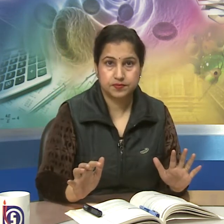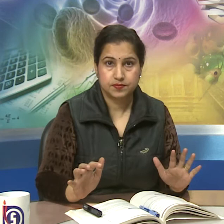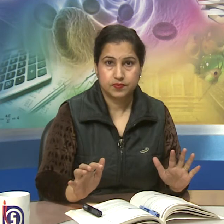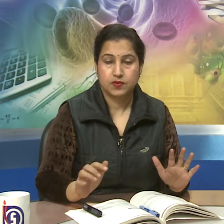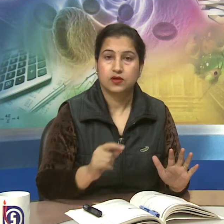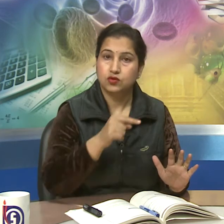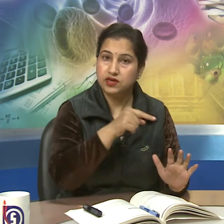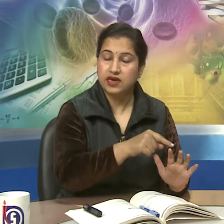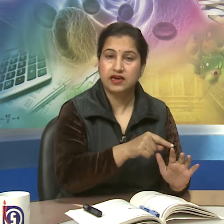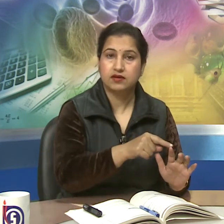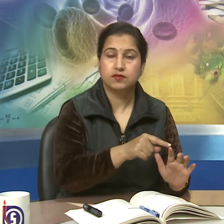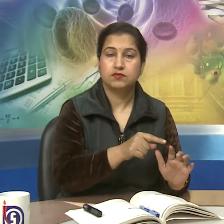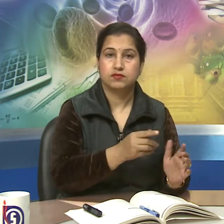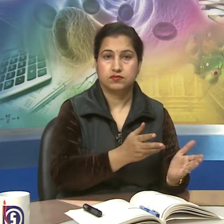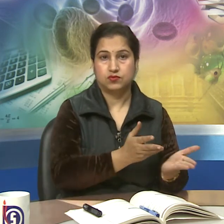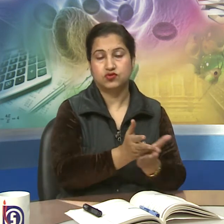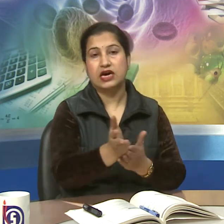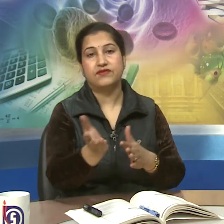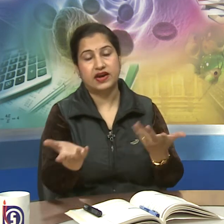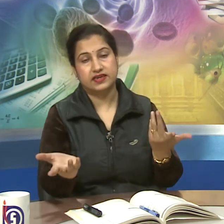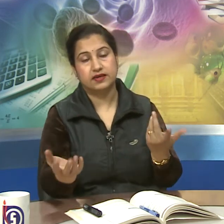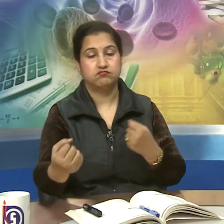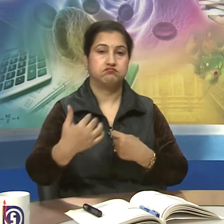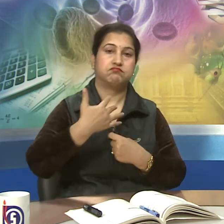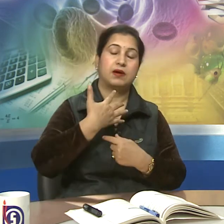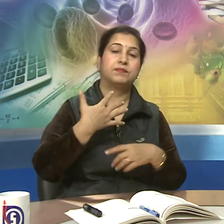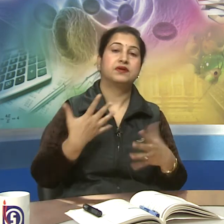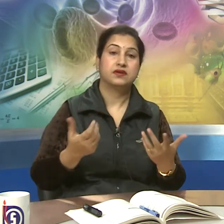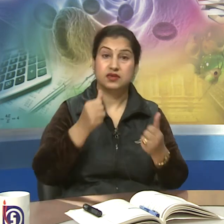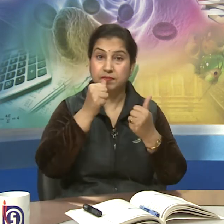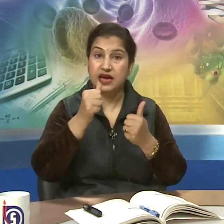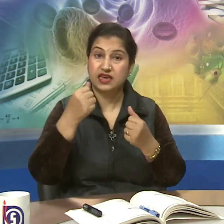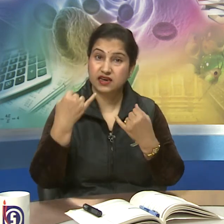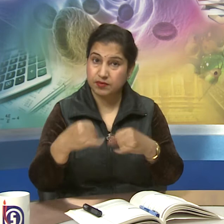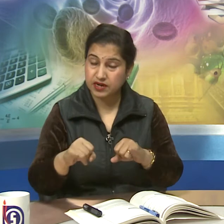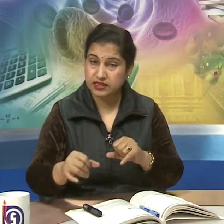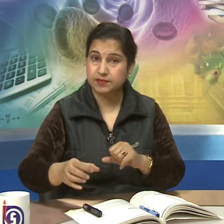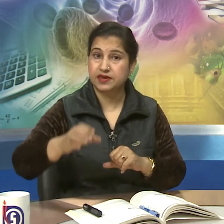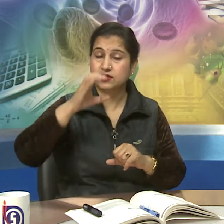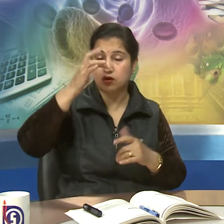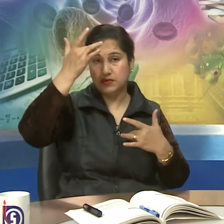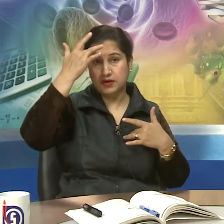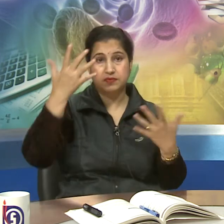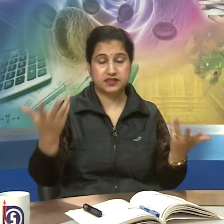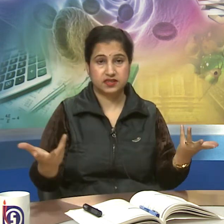तो यह एक उसका हक है हम पर पानी अगर हमने गंदा पिया तो हम बीमार पड़ सकते